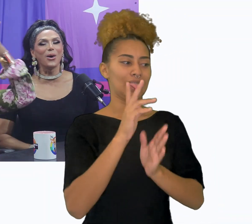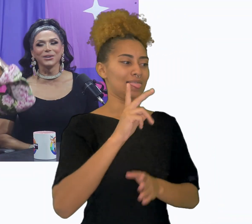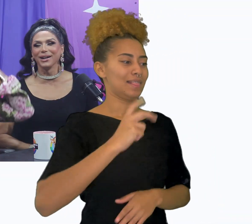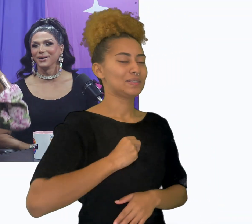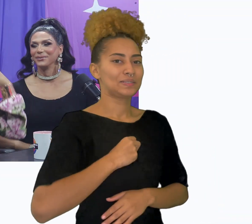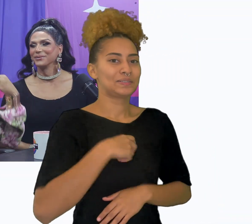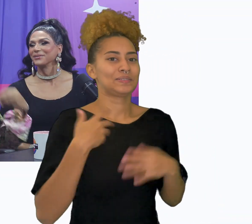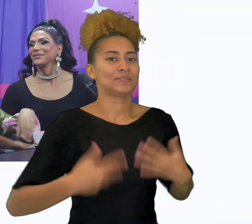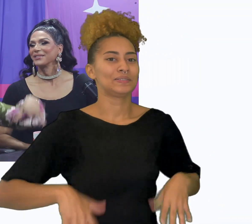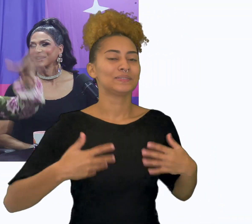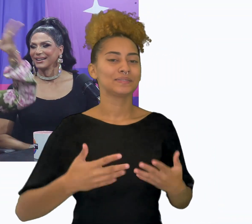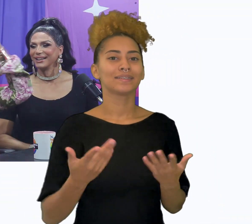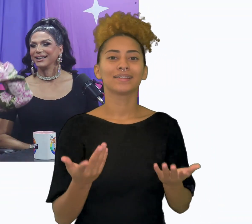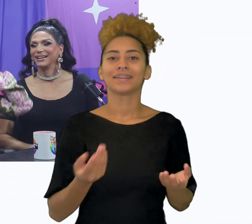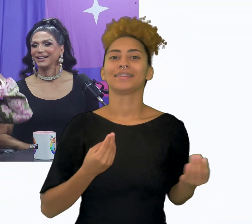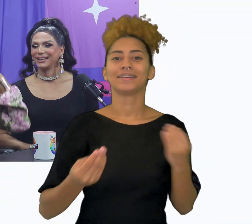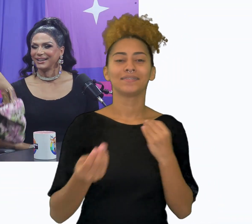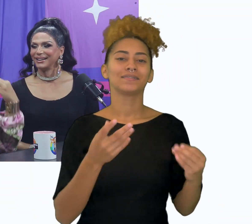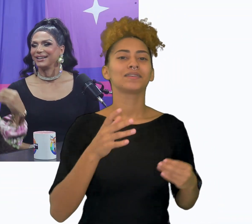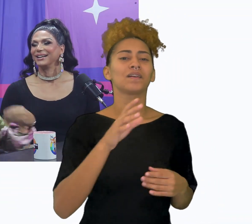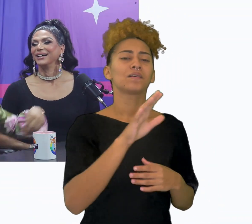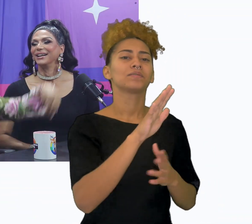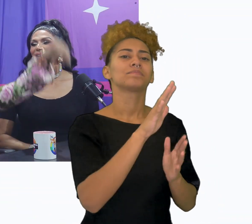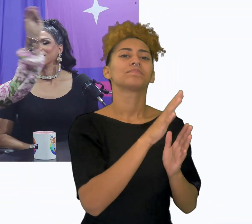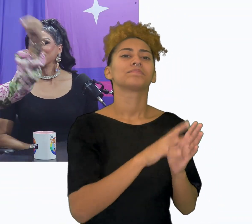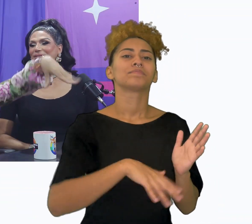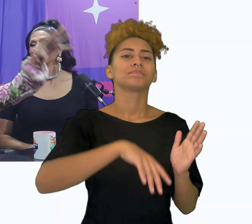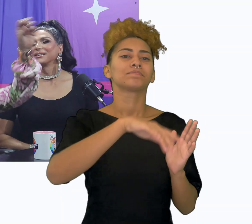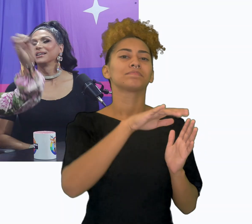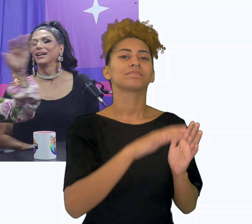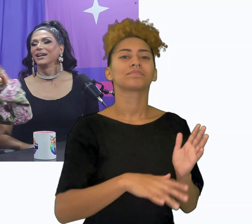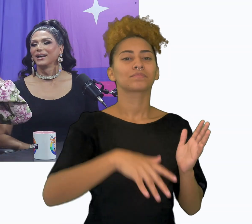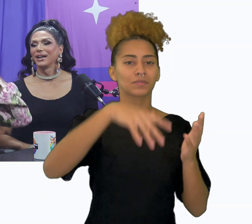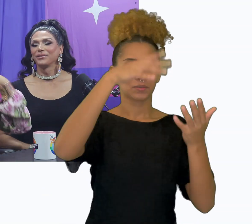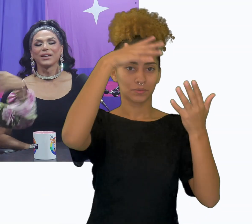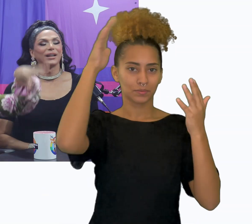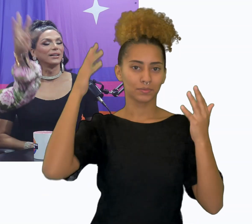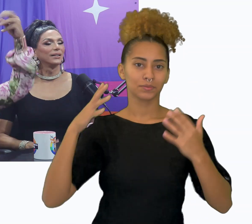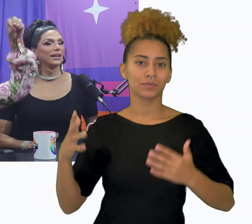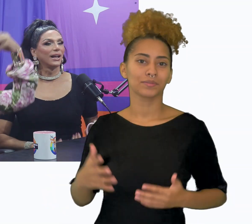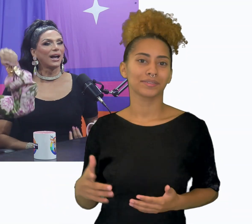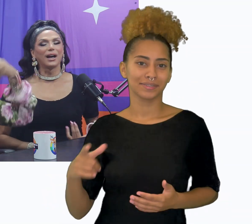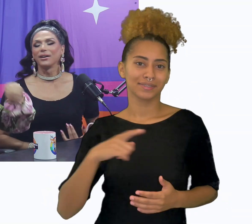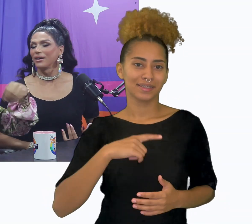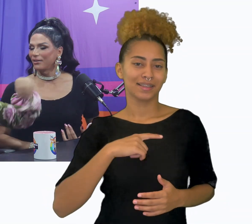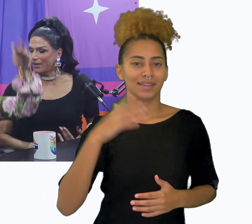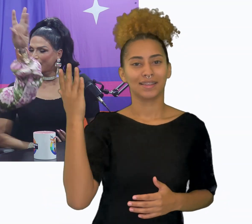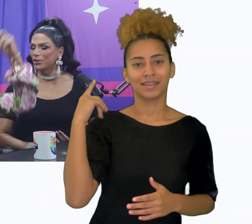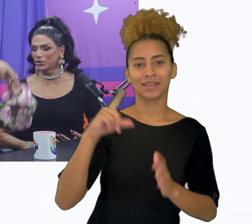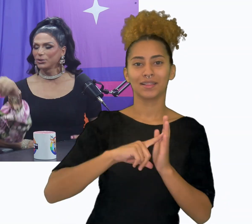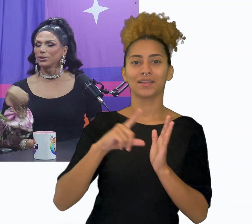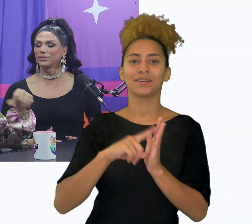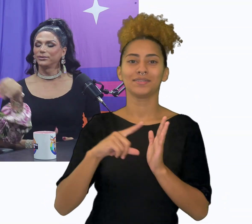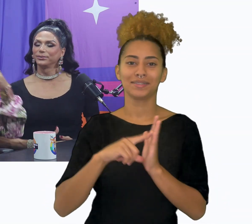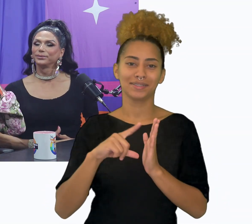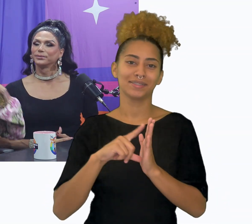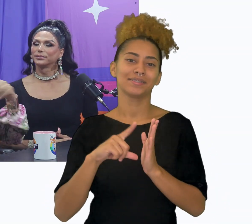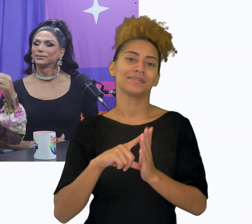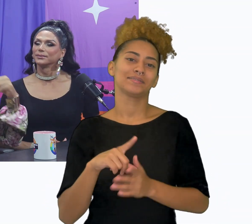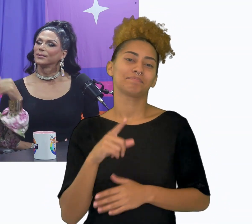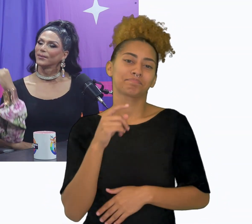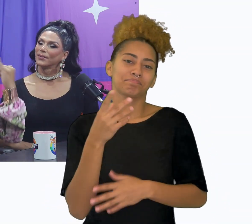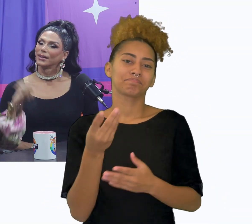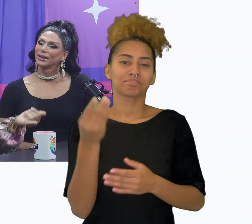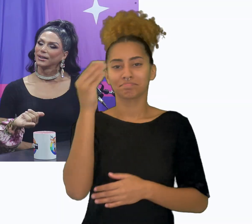Leucemia. Mona. Se você ia pegando assim, ó, Ela ia caindo. aquelas perucas da loja chinesa que continua. tinha.